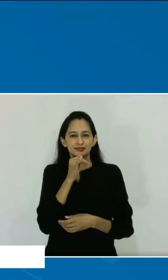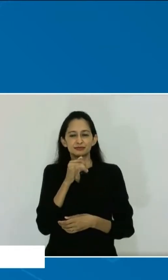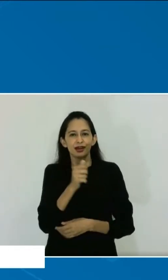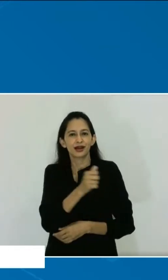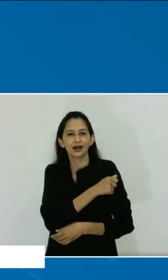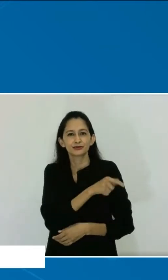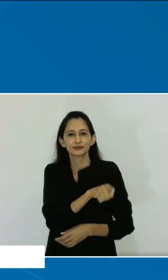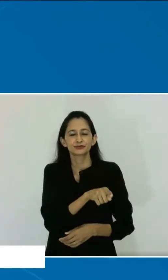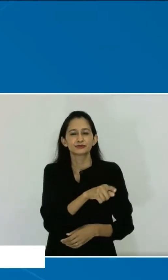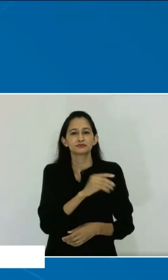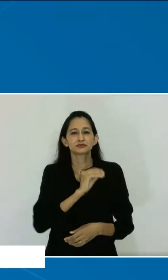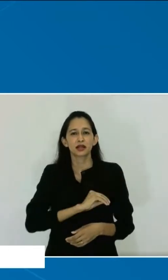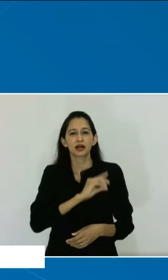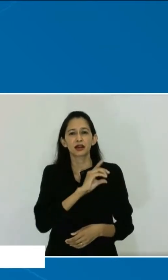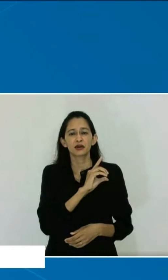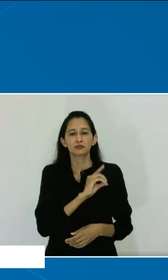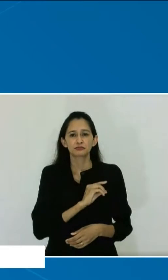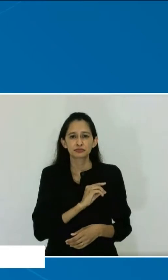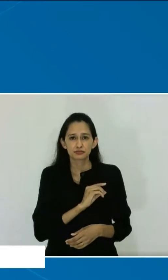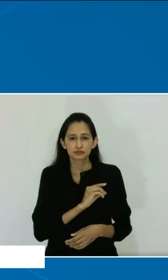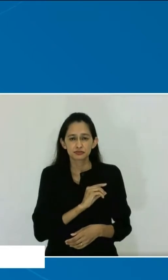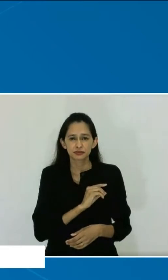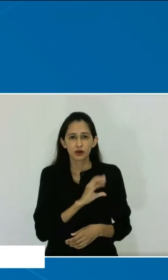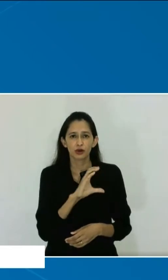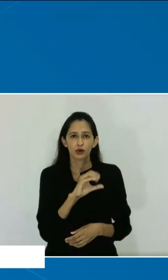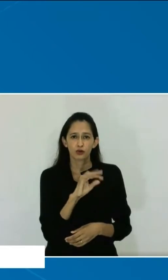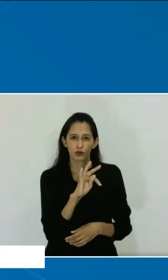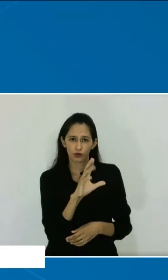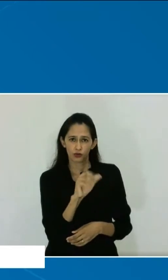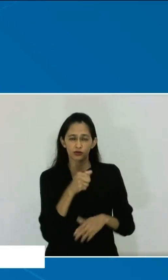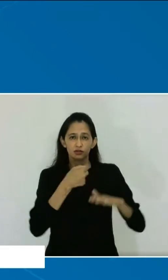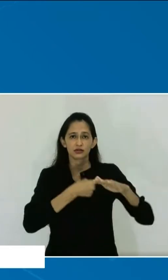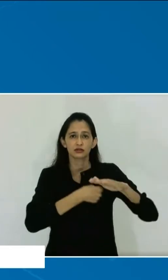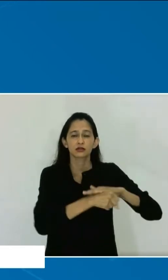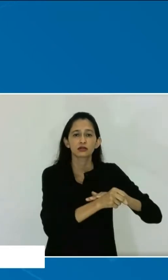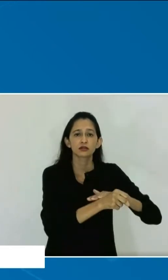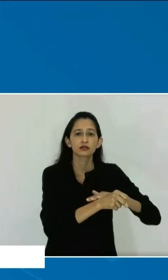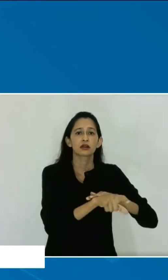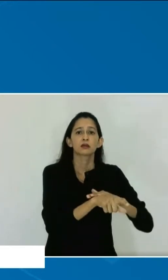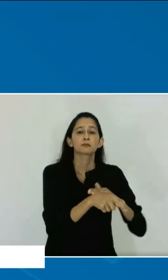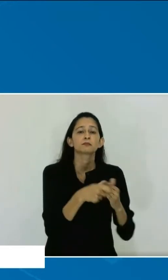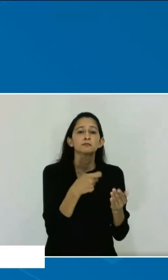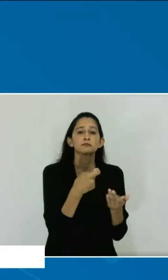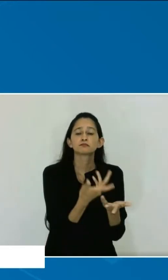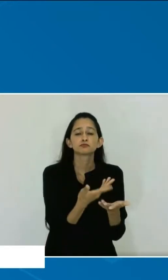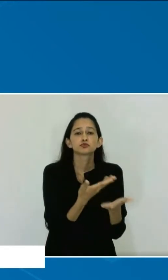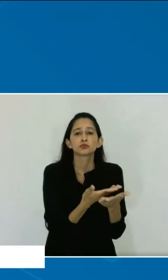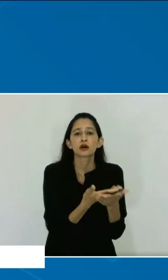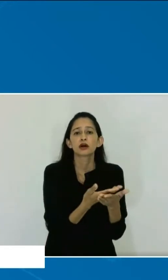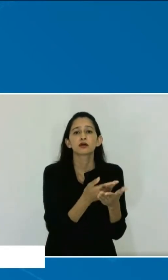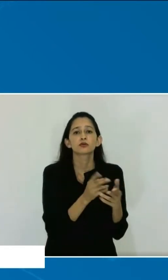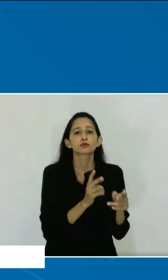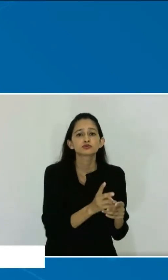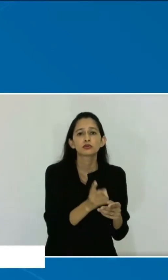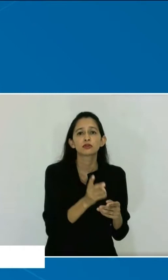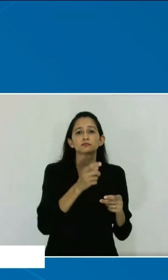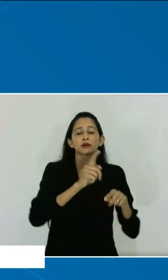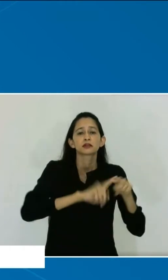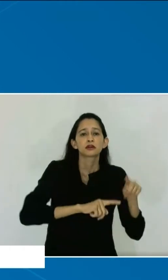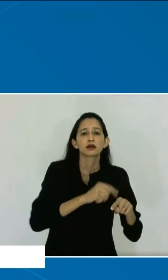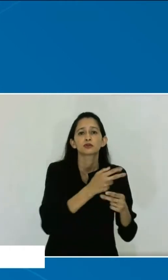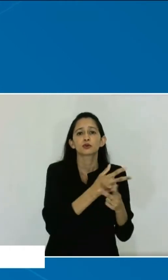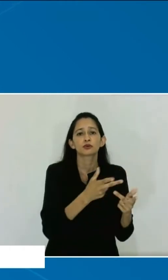que entram pelo sistema de cotas, no caso, 50% de estudantes em todos os cursos e